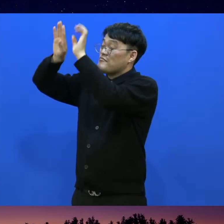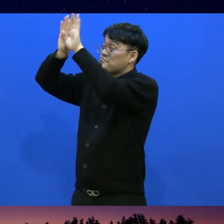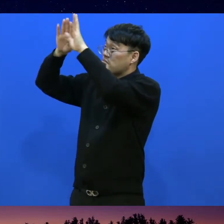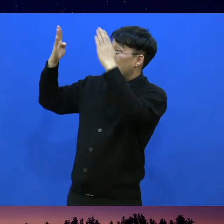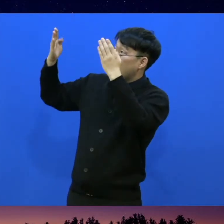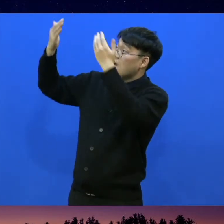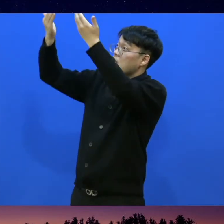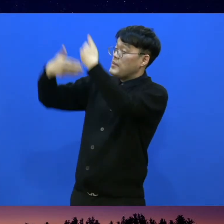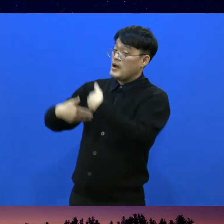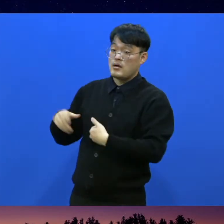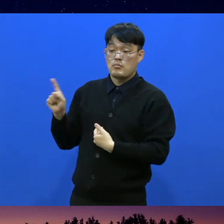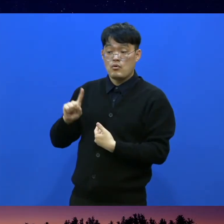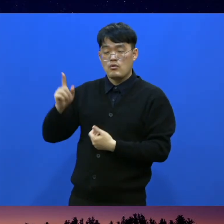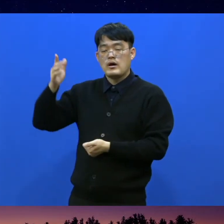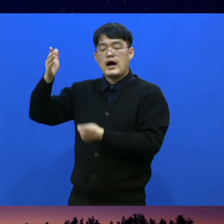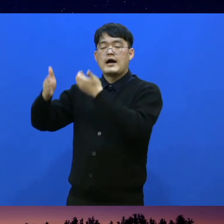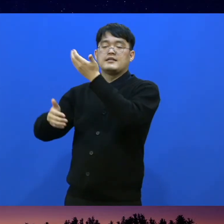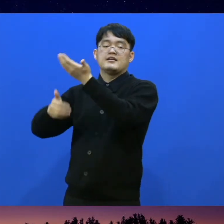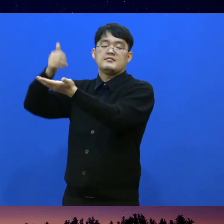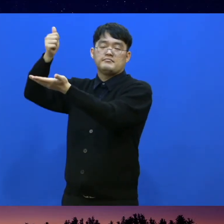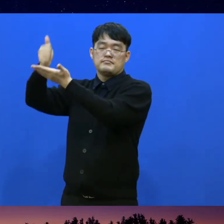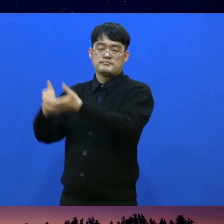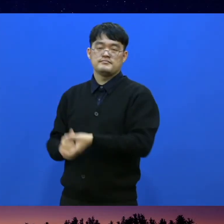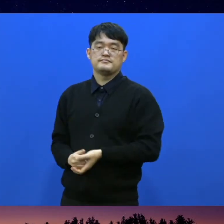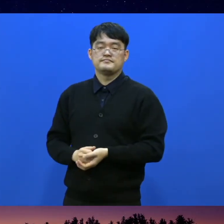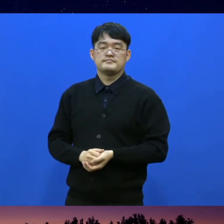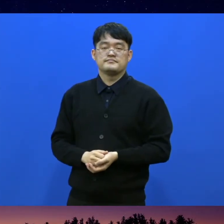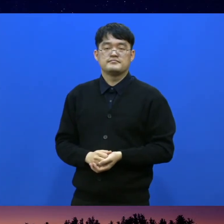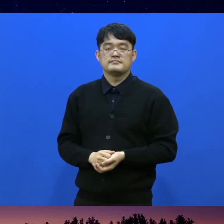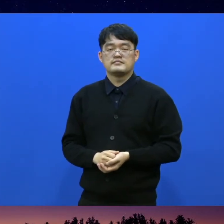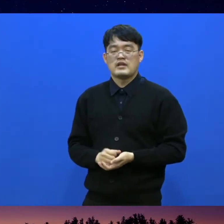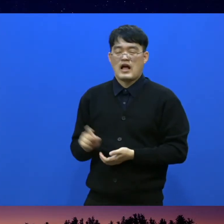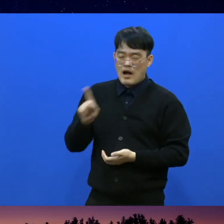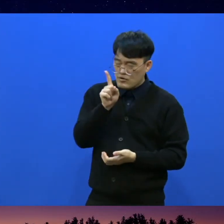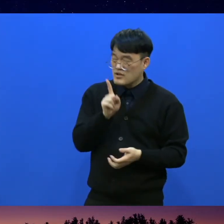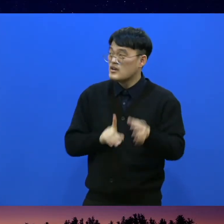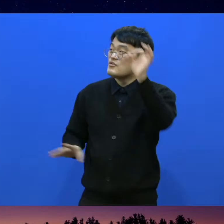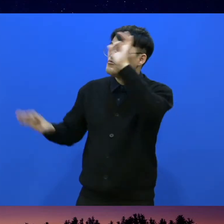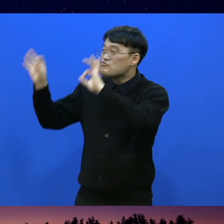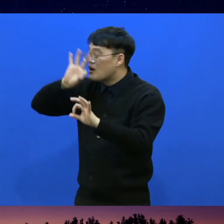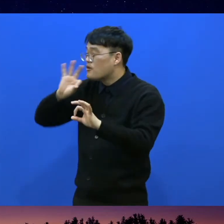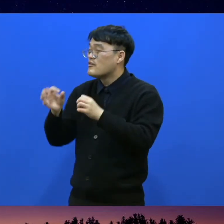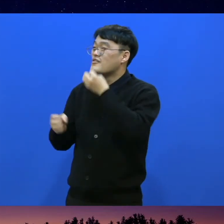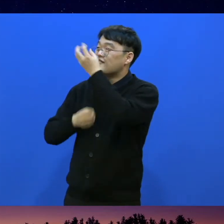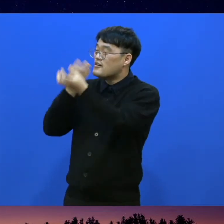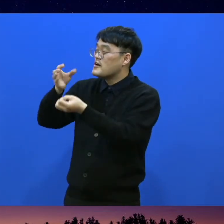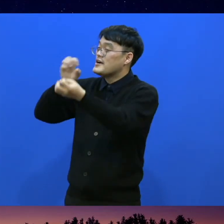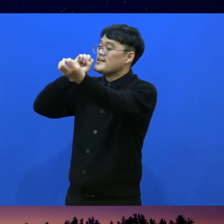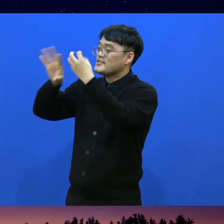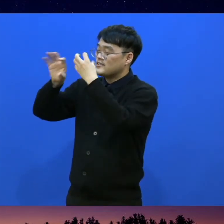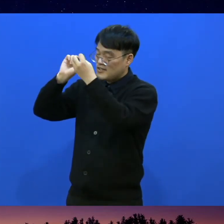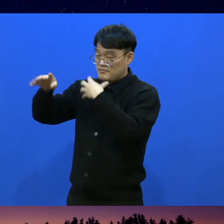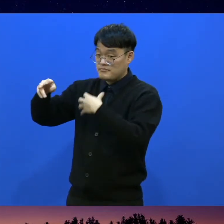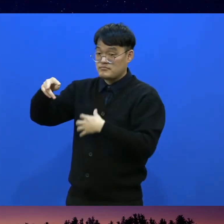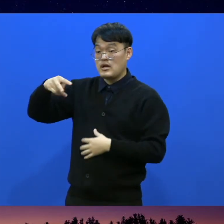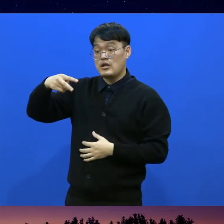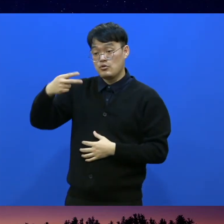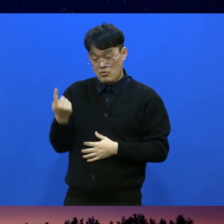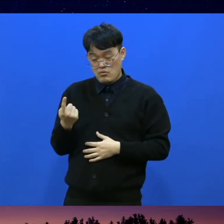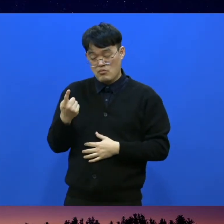얘기예요. 근데 우리가 구해야 할 것은 참마다. 그러나 구하고 아무리 응답을 받아도